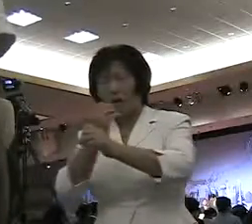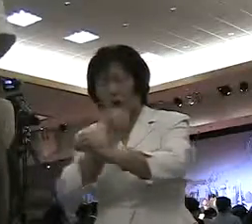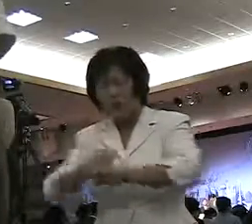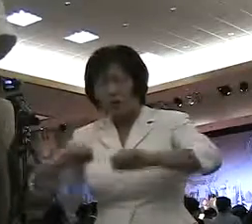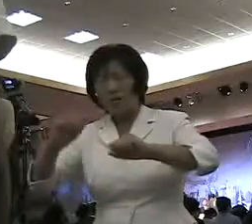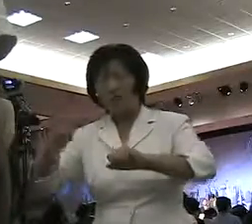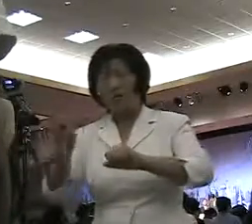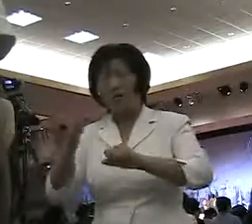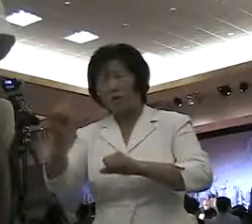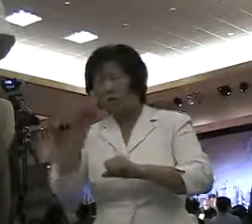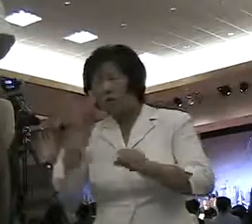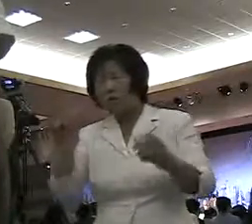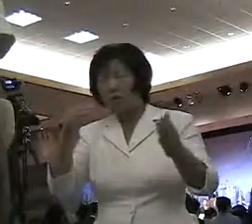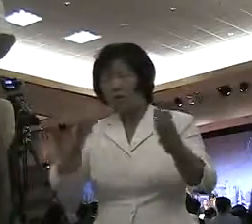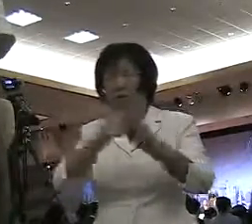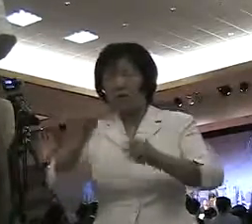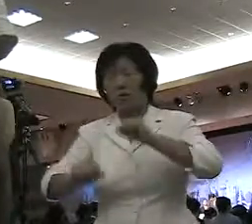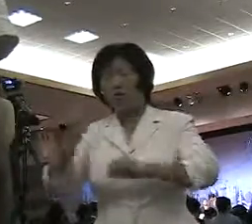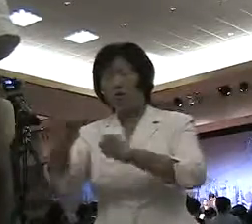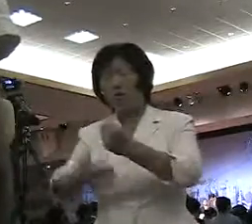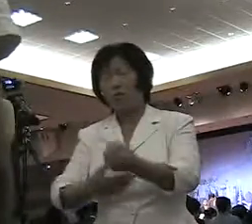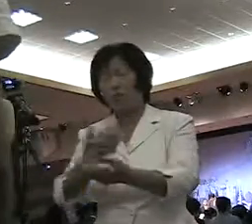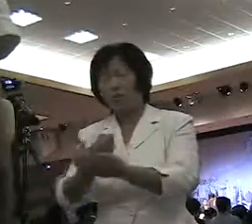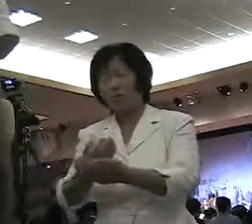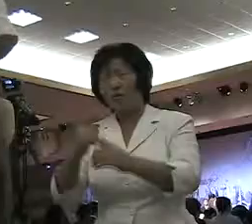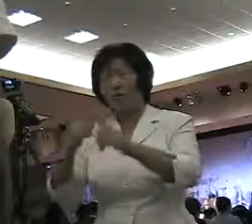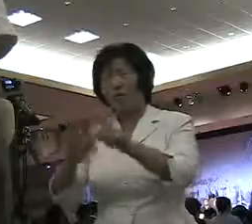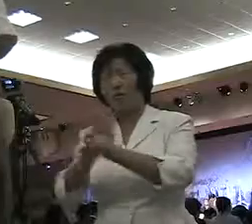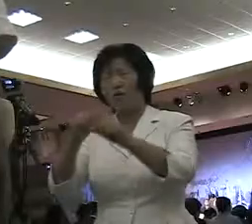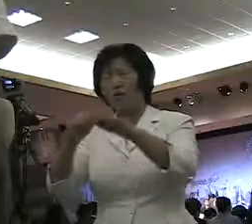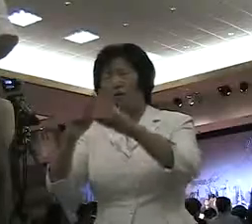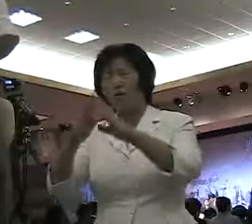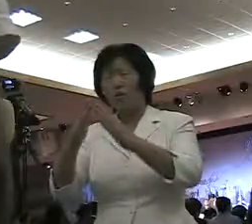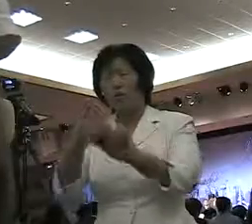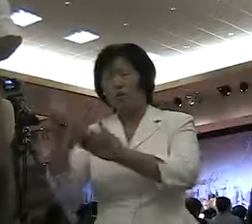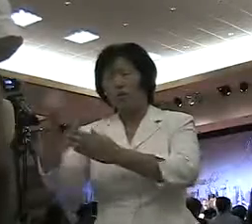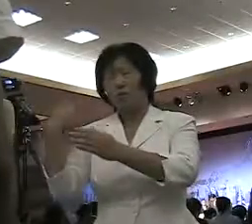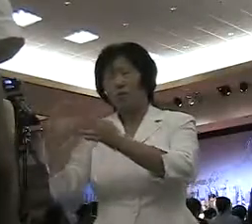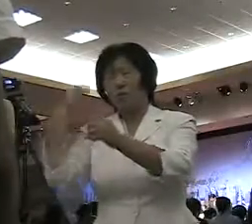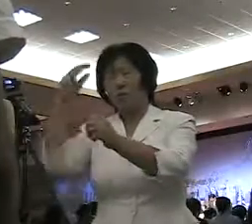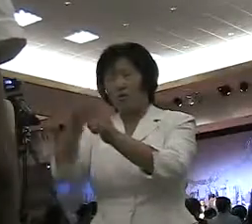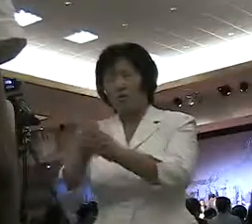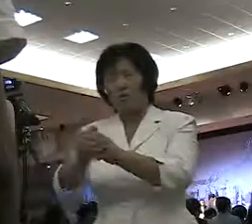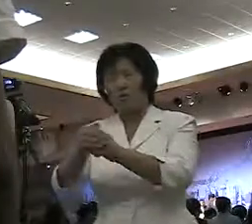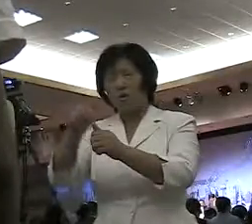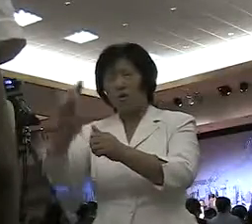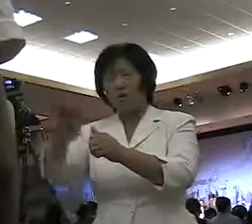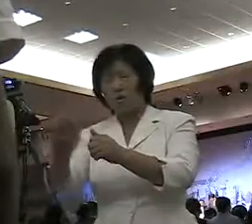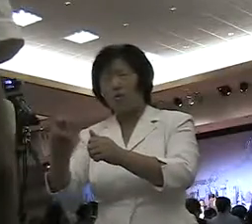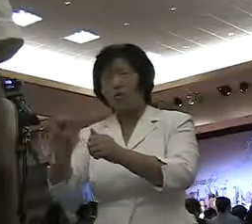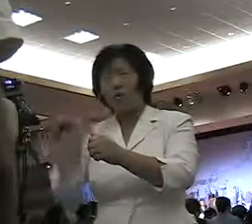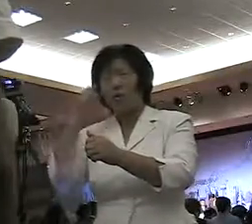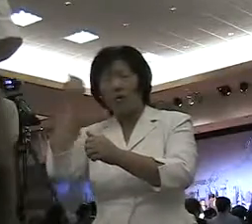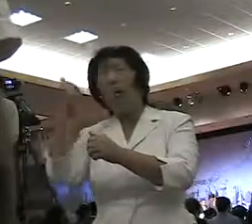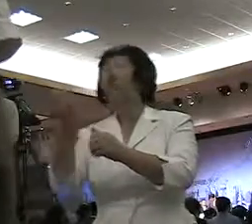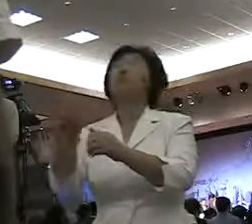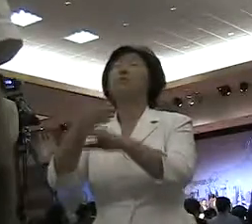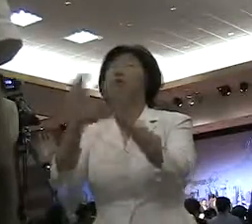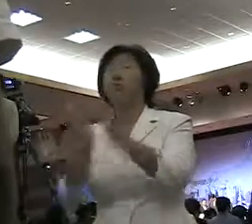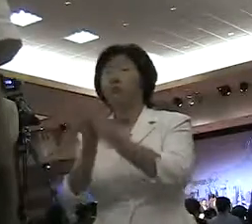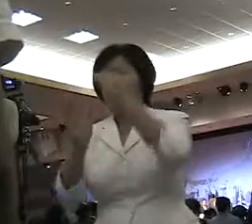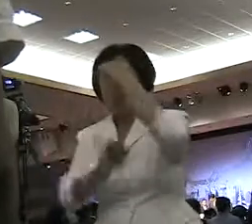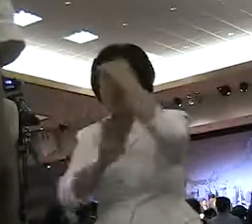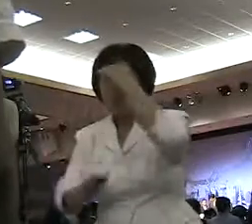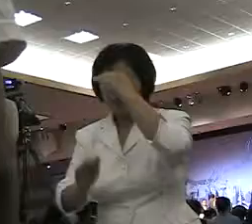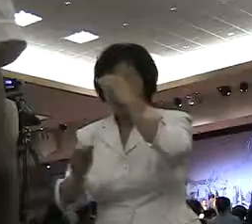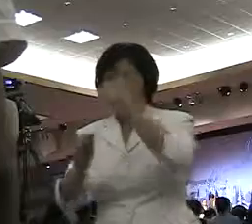주님께서 역사하여 주시옵소서. 주님, 우리 교회를 주님의 손에 맡겨드립니다. 김승우 목사님과 모든 성도들이 킹덤 드림을 펼쳐가며